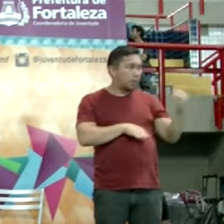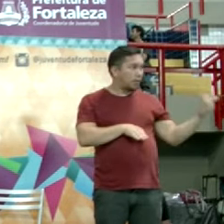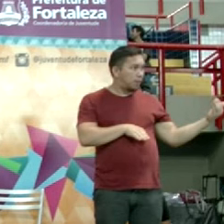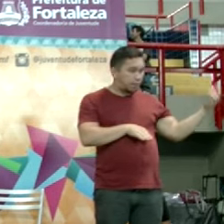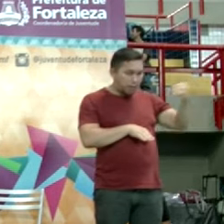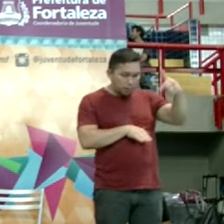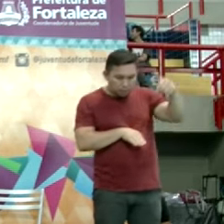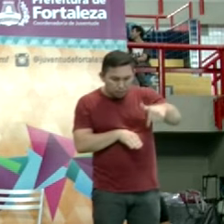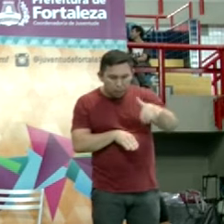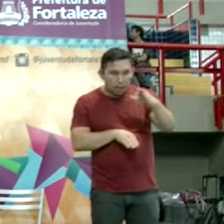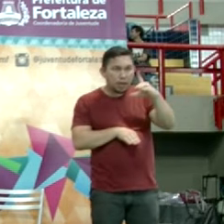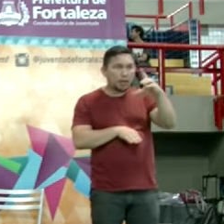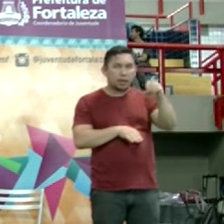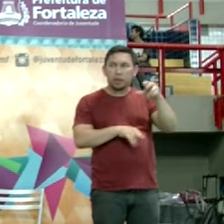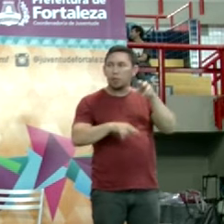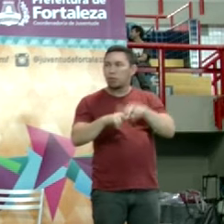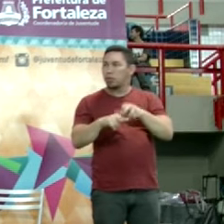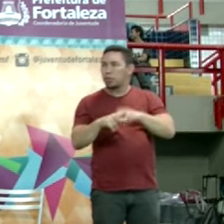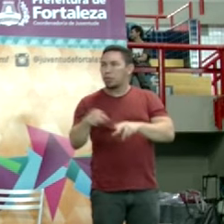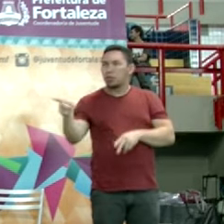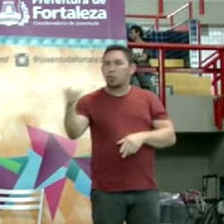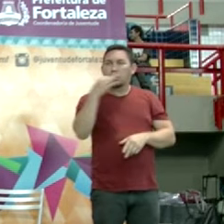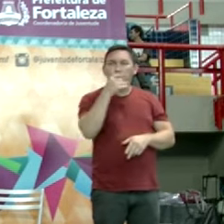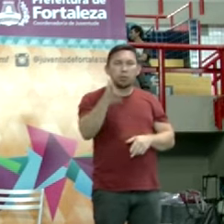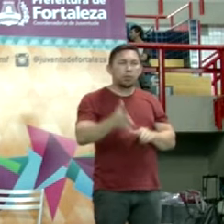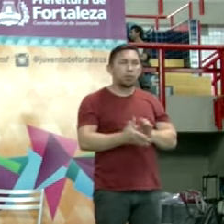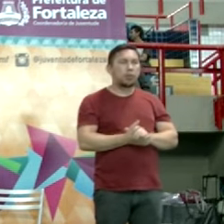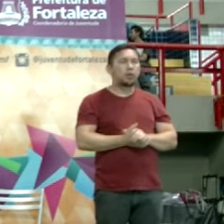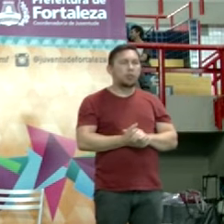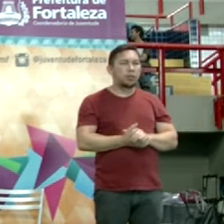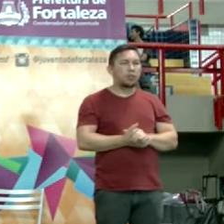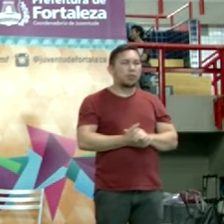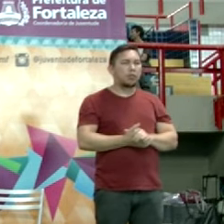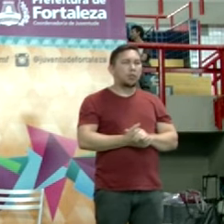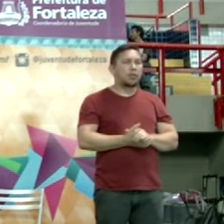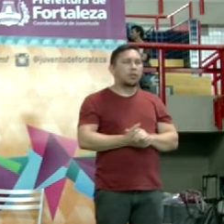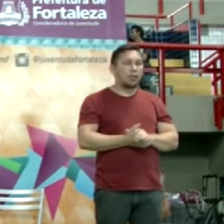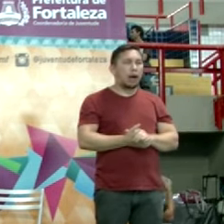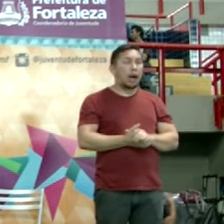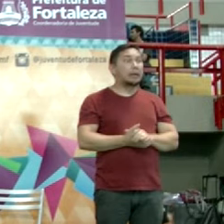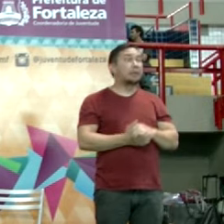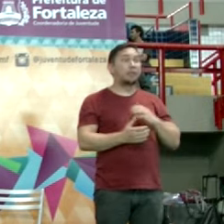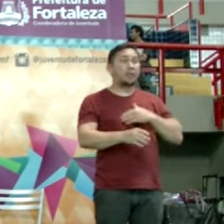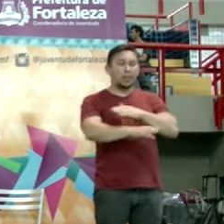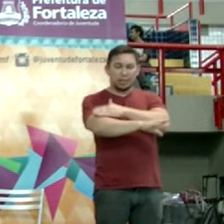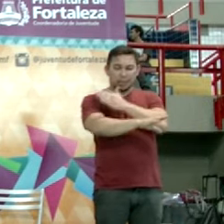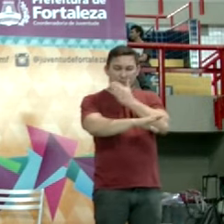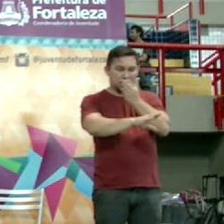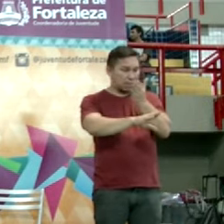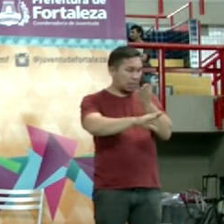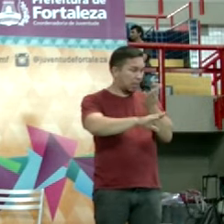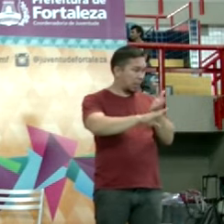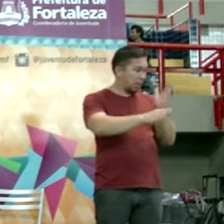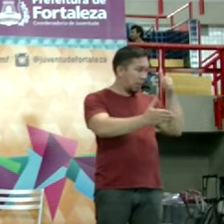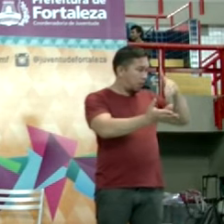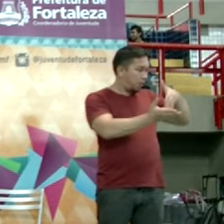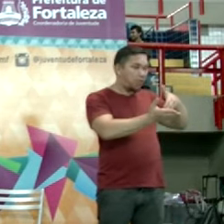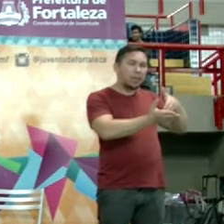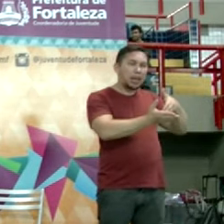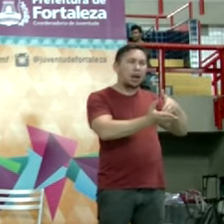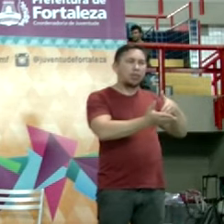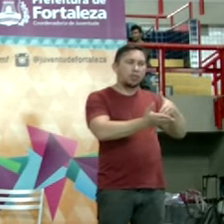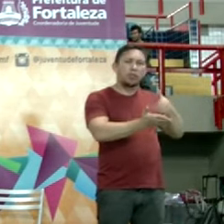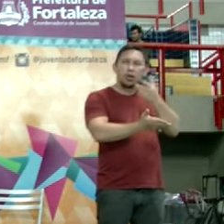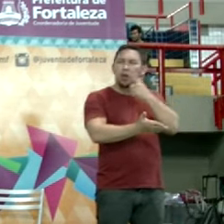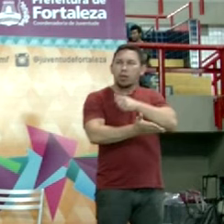grande conquista. Parabéns a quem está vindo. Agora ficar até o final já é um grande diferencial, por exemplo. E estudar com estratégia que tem que ser